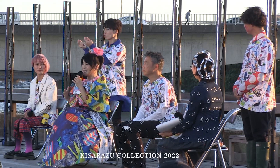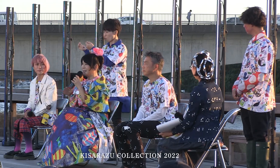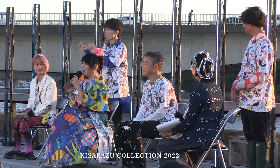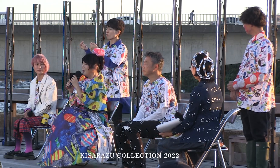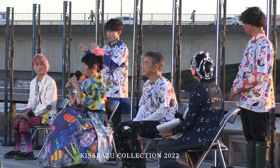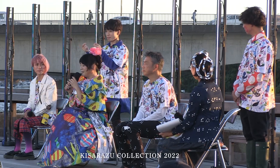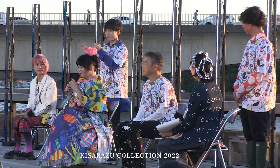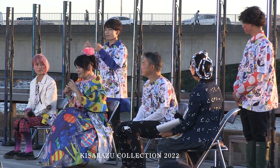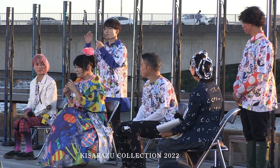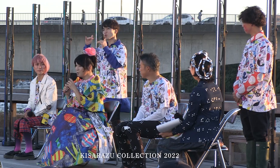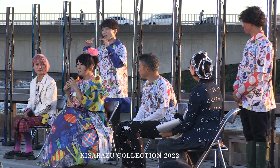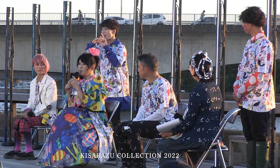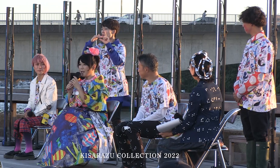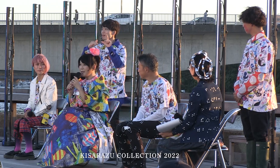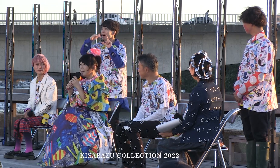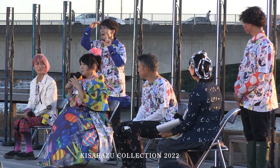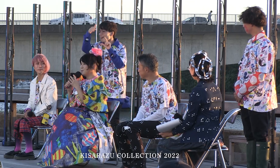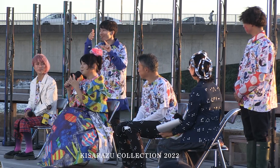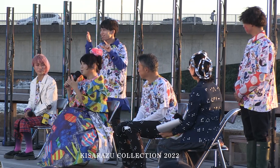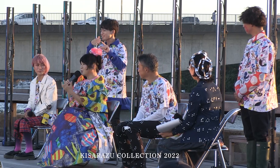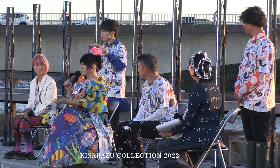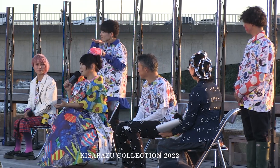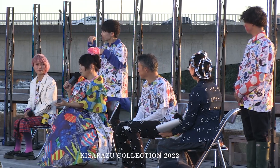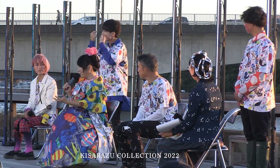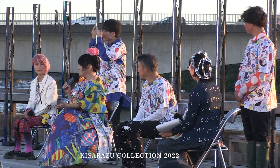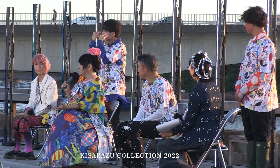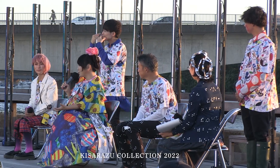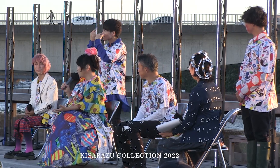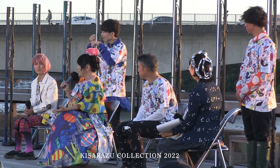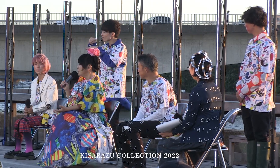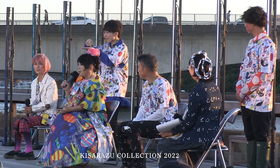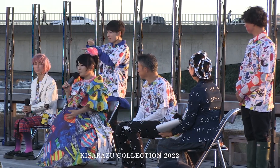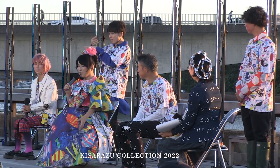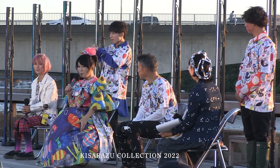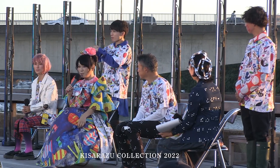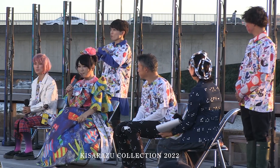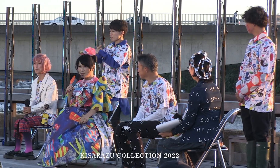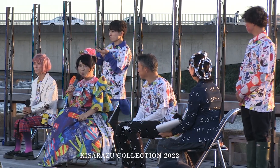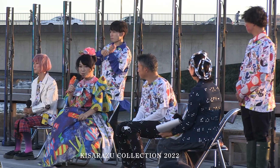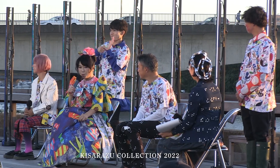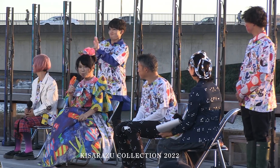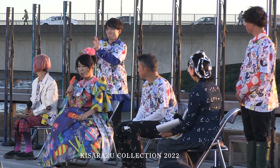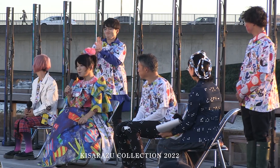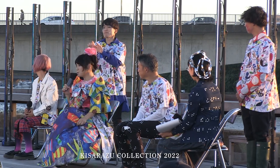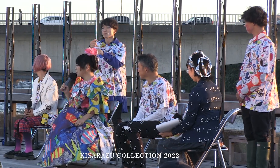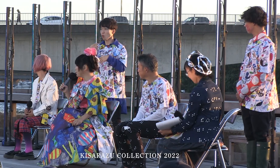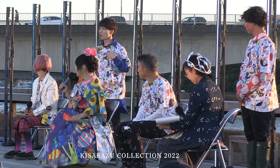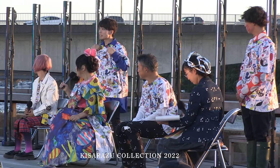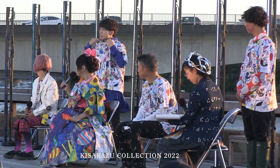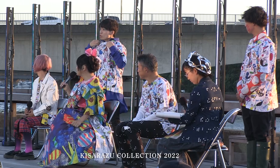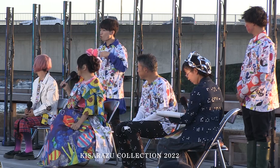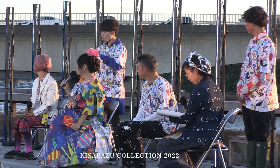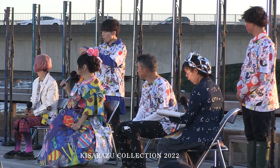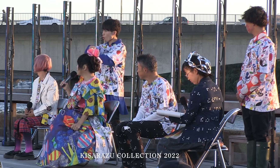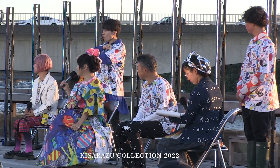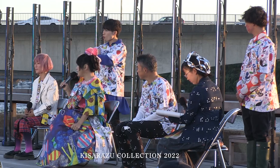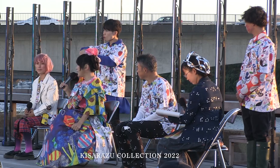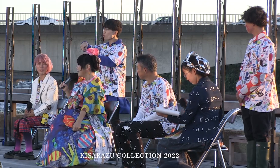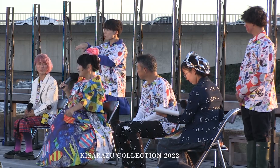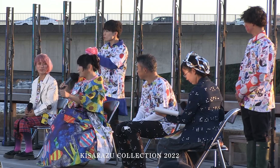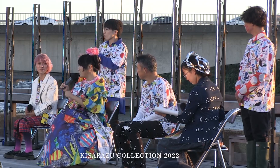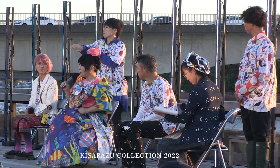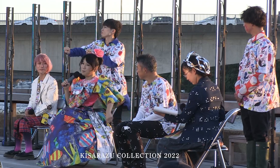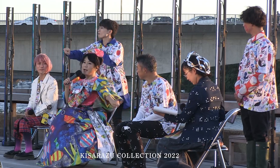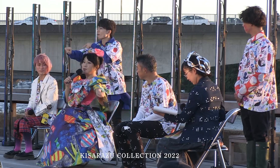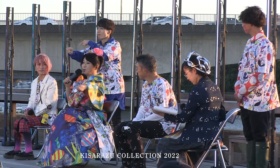上がるぐらい、みんなそれぞれ自分の個性のポーズと、あとあの衣装の特徴をすごく掴ん